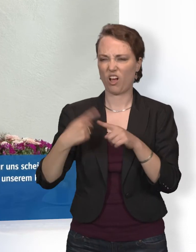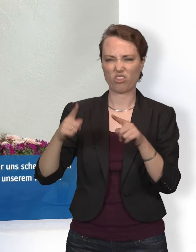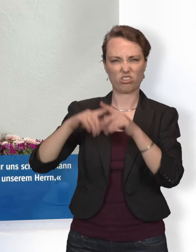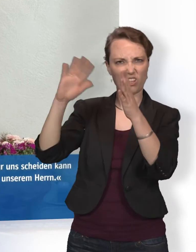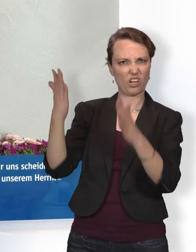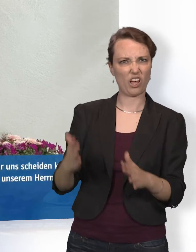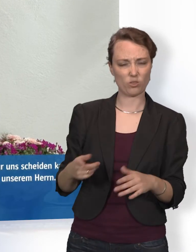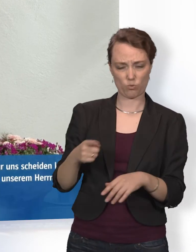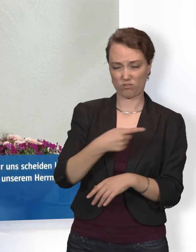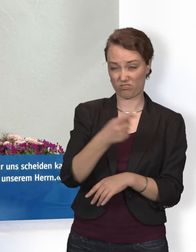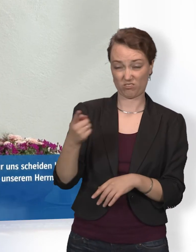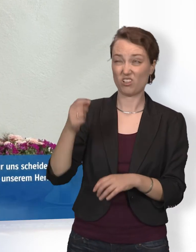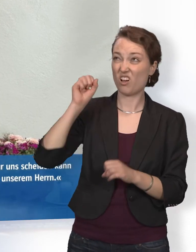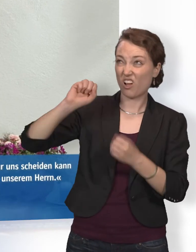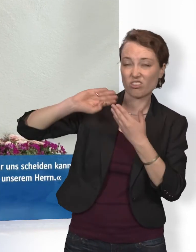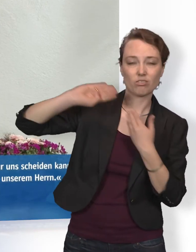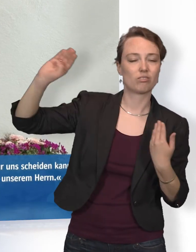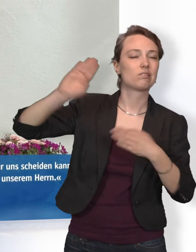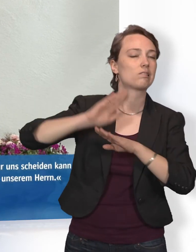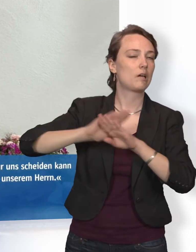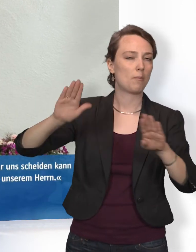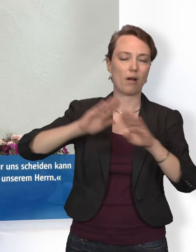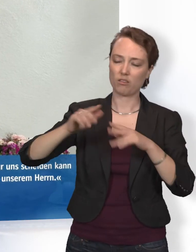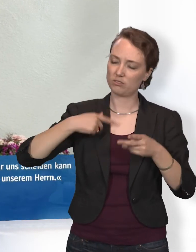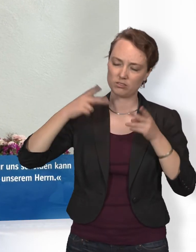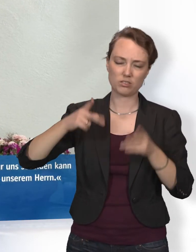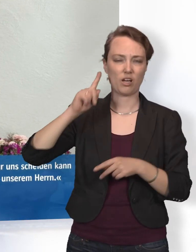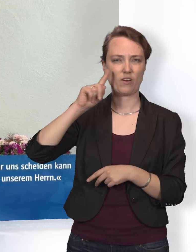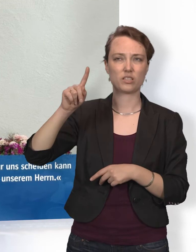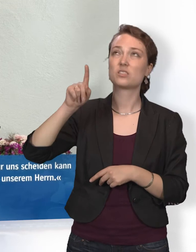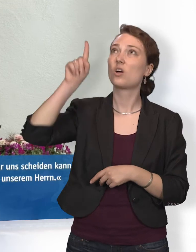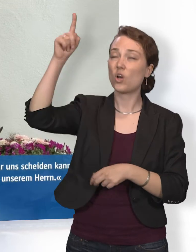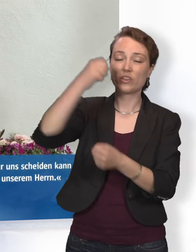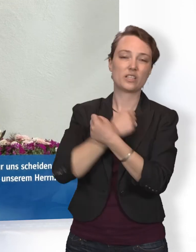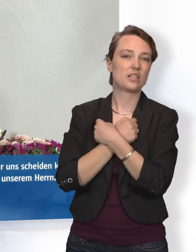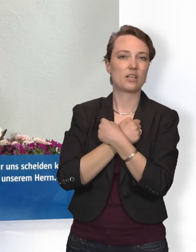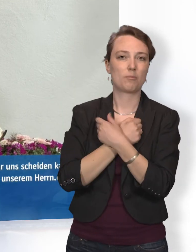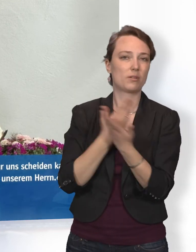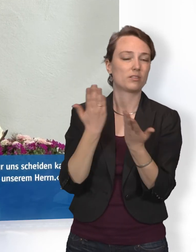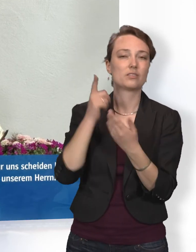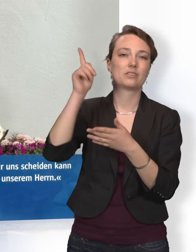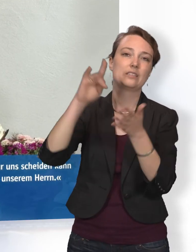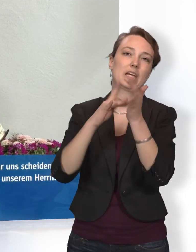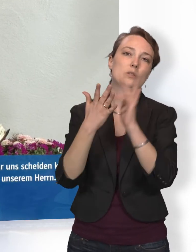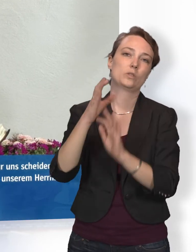uns scheiden kann von der Liebe Gottes, die in Jesus Christus ist, unserem Herrn.